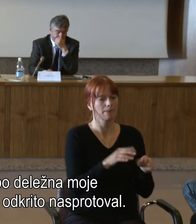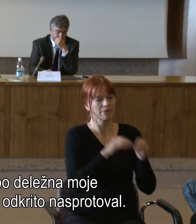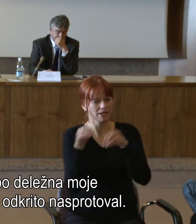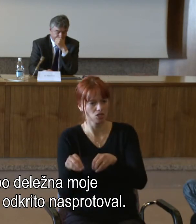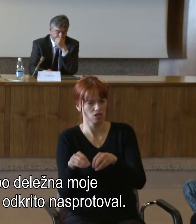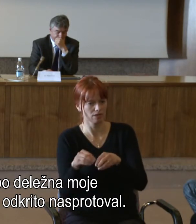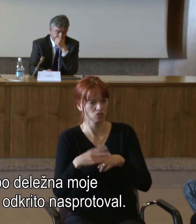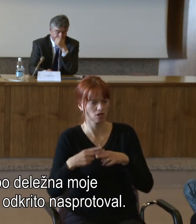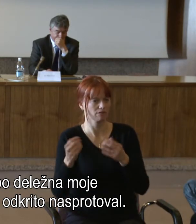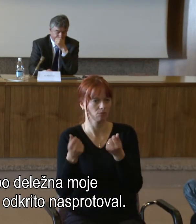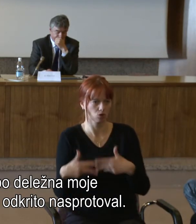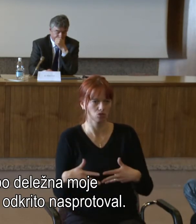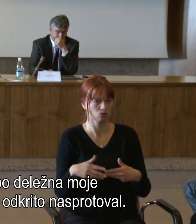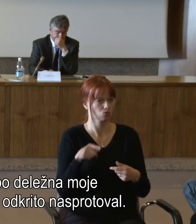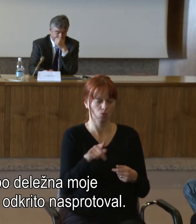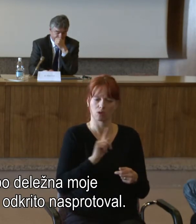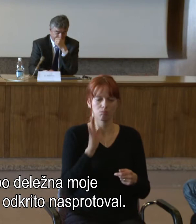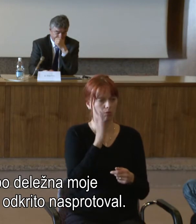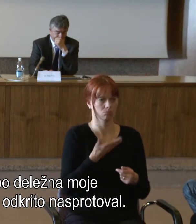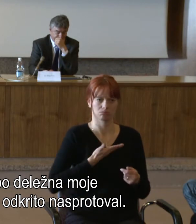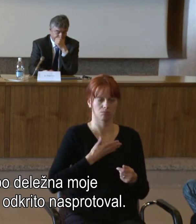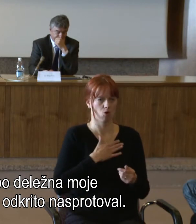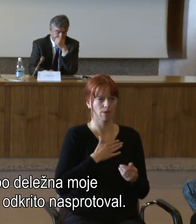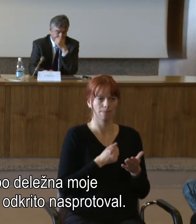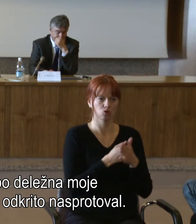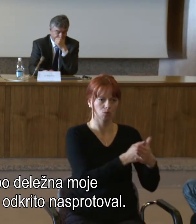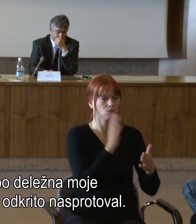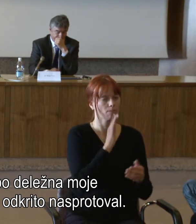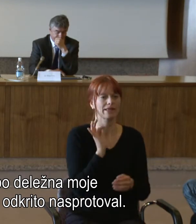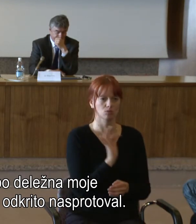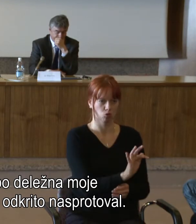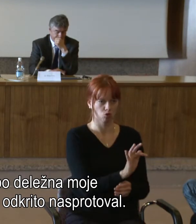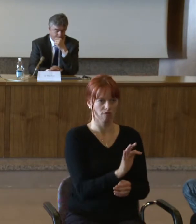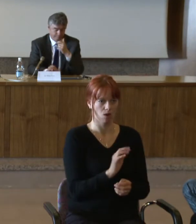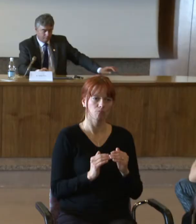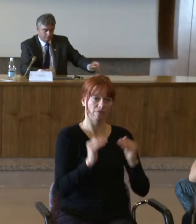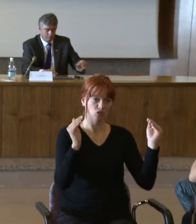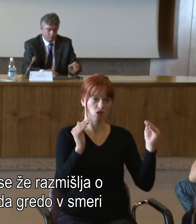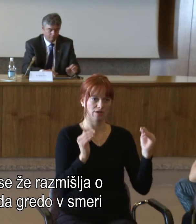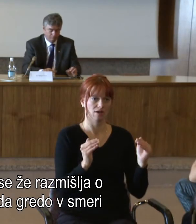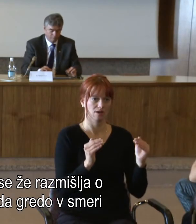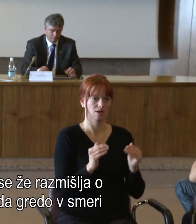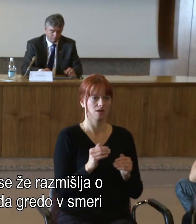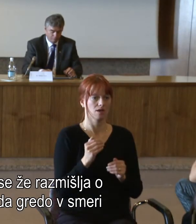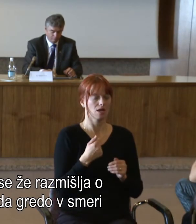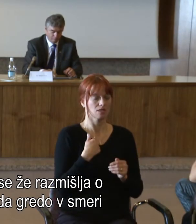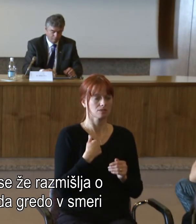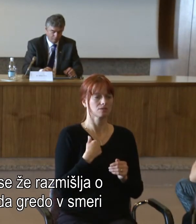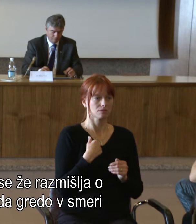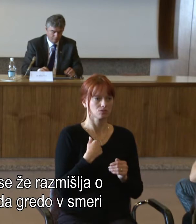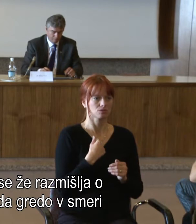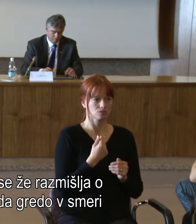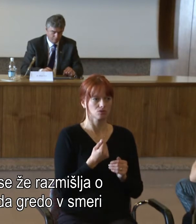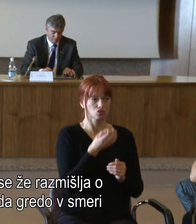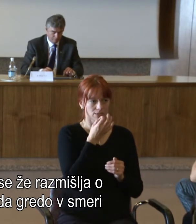proračun, ne bo deležna moje podpore oziroma jih bom aktivno nasprotoval. Mislim, da bi na ta način. In bil bi zato, da če se že razmišlja